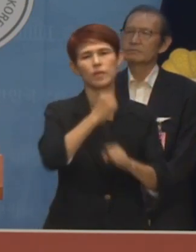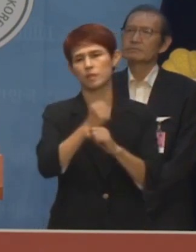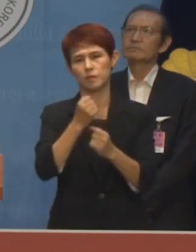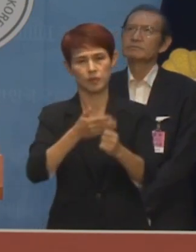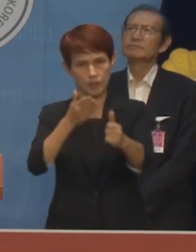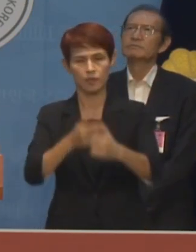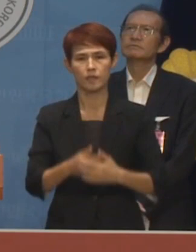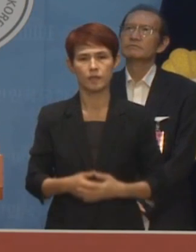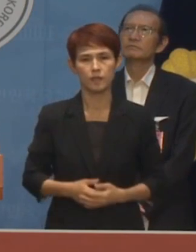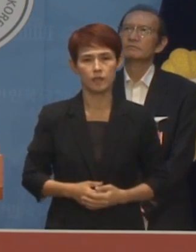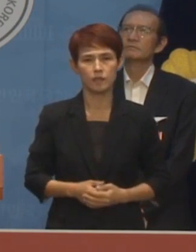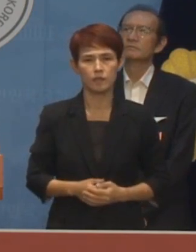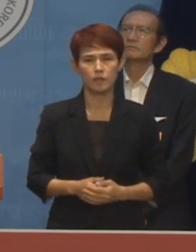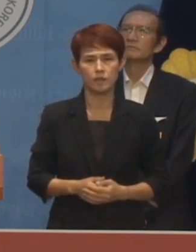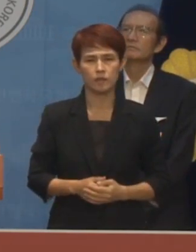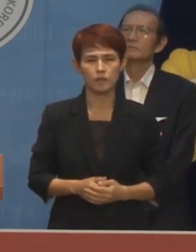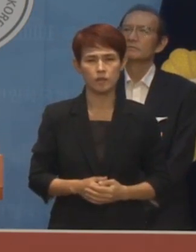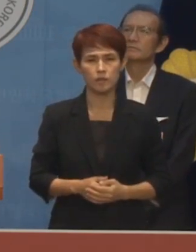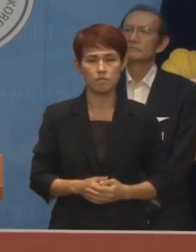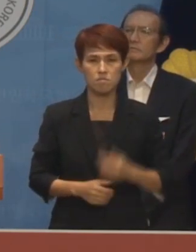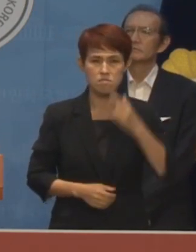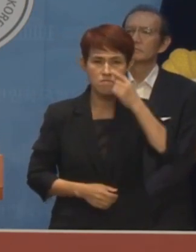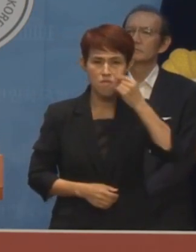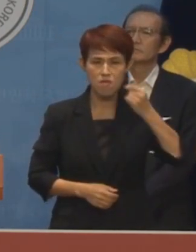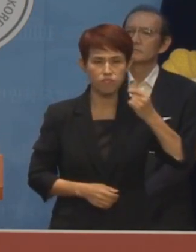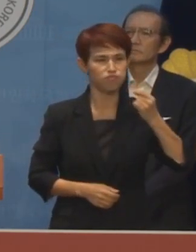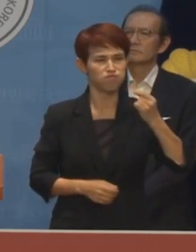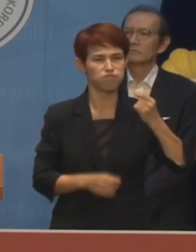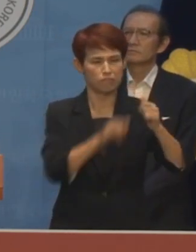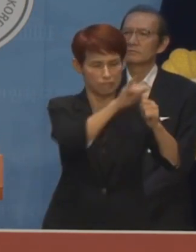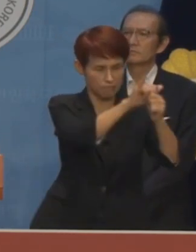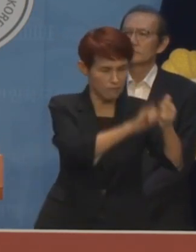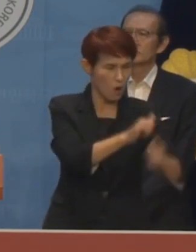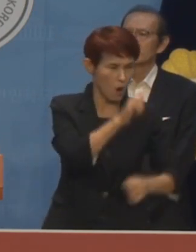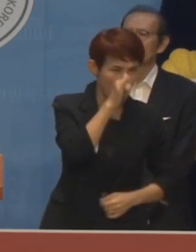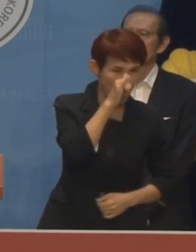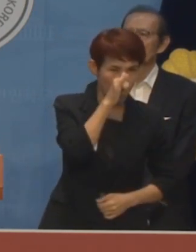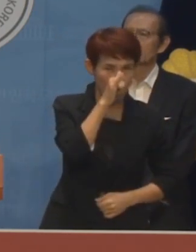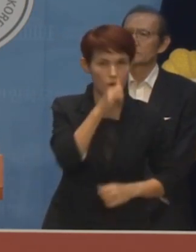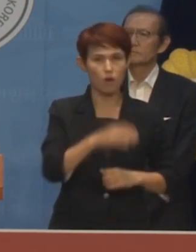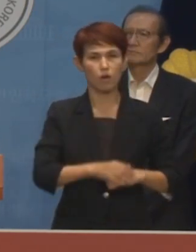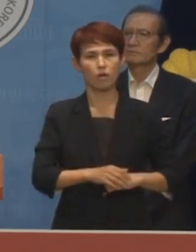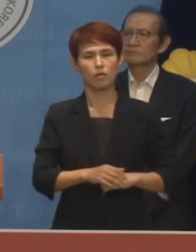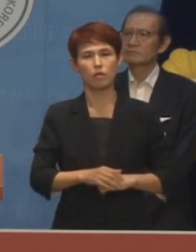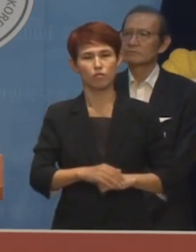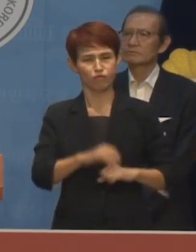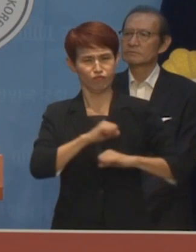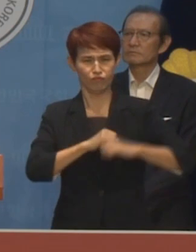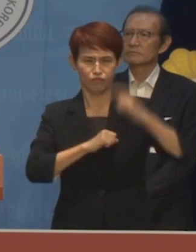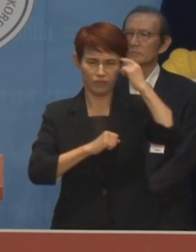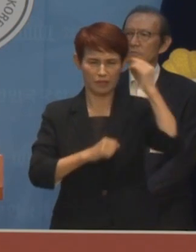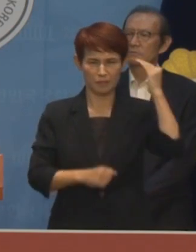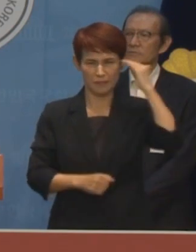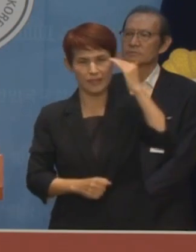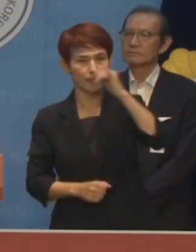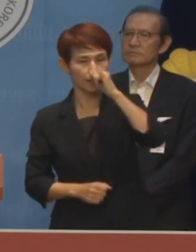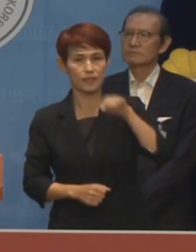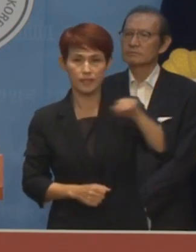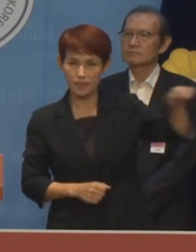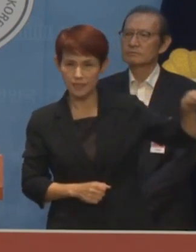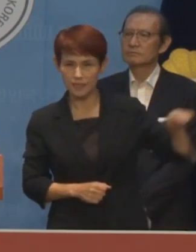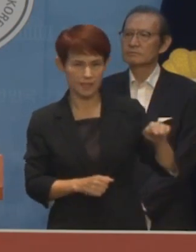만듭시다. 만강혈성으로 일본 제국주의를 숭배하며 국민 정신을 좀먹게 하는 이러한 비열한